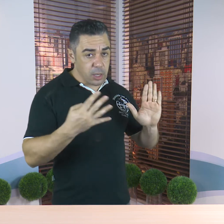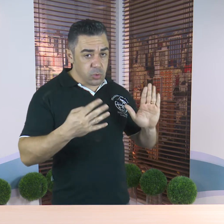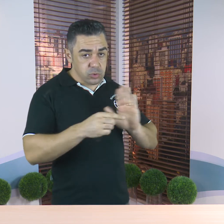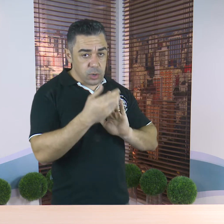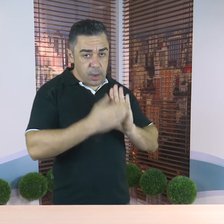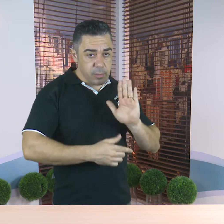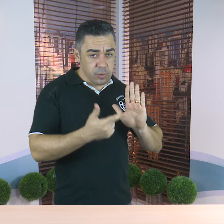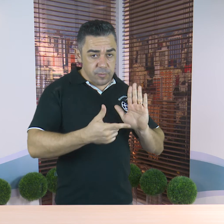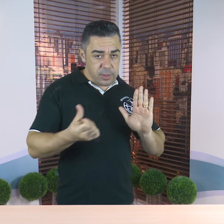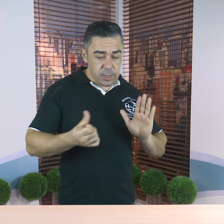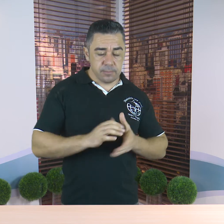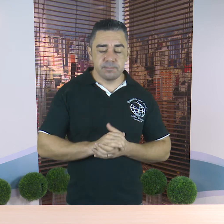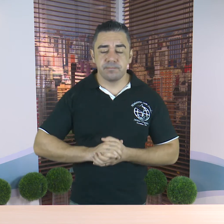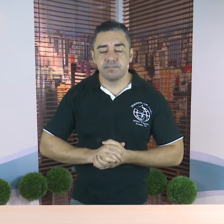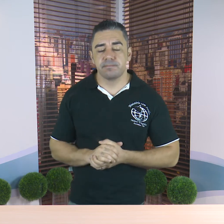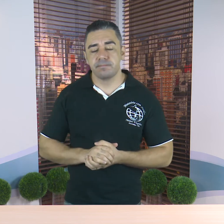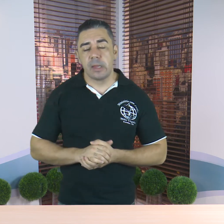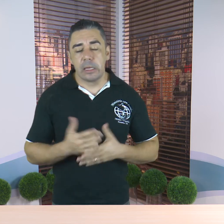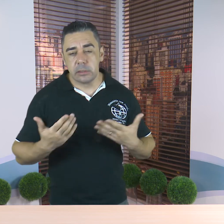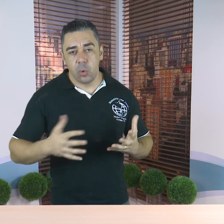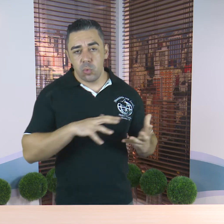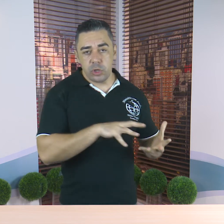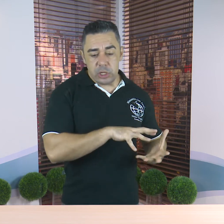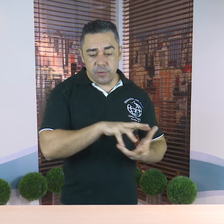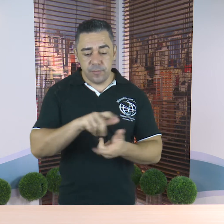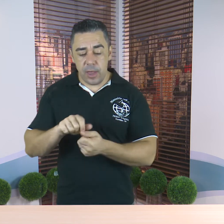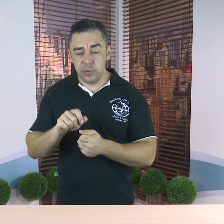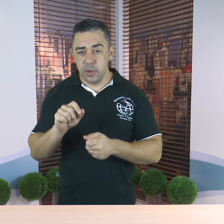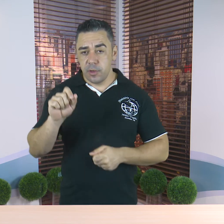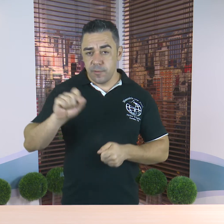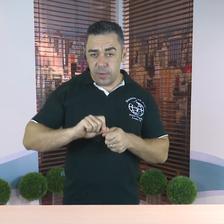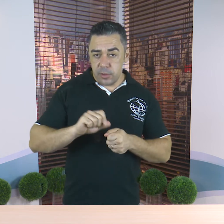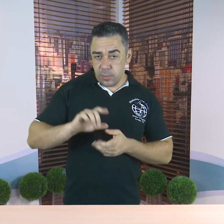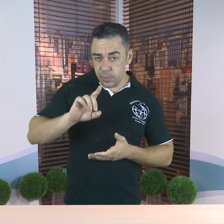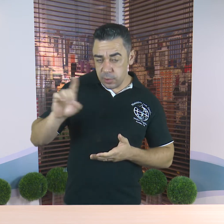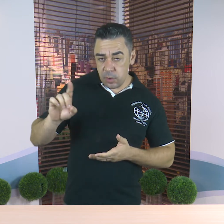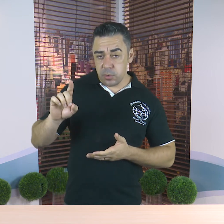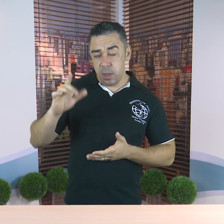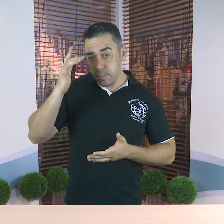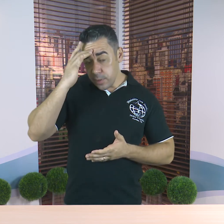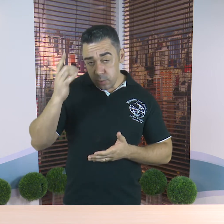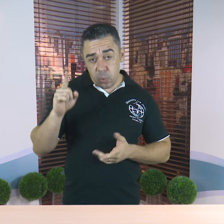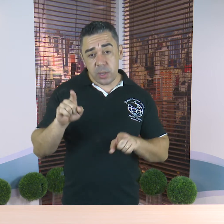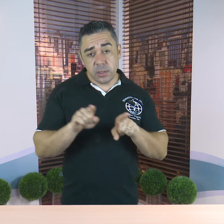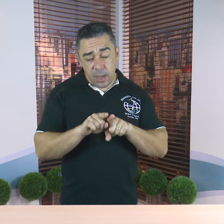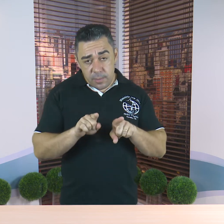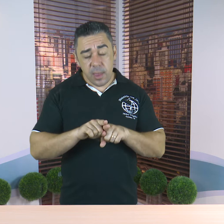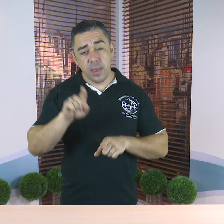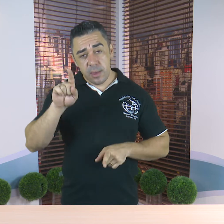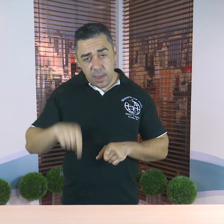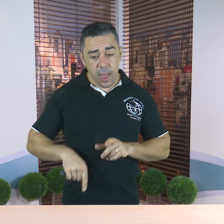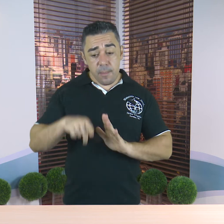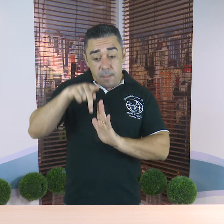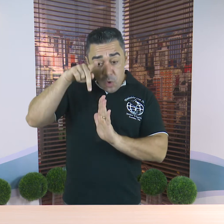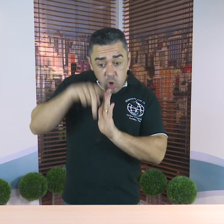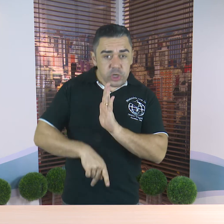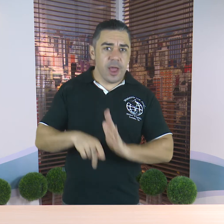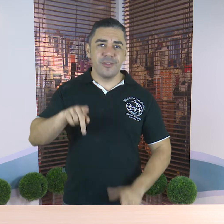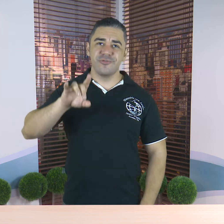No universo criado por Deus e por ele regido, as pessoas também fazem parte do projeto divino. Deus